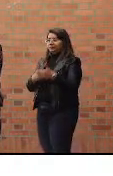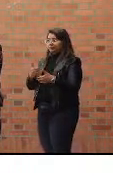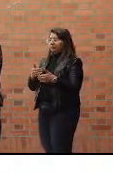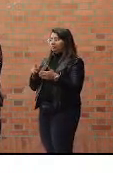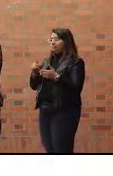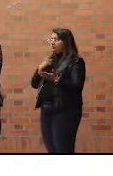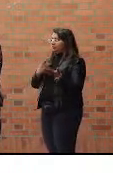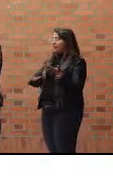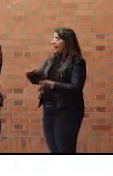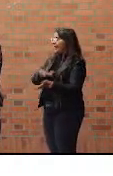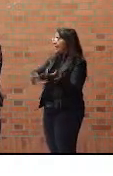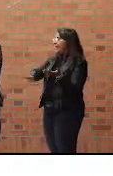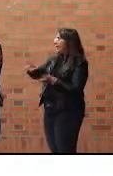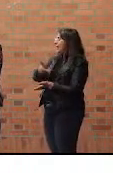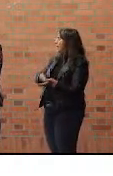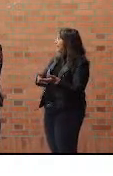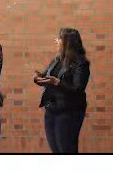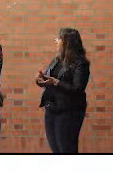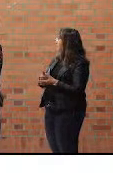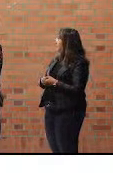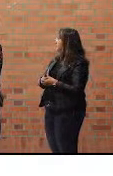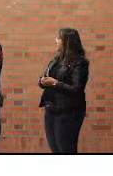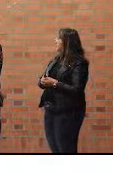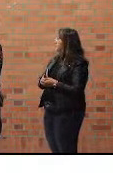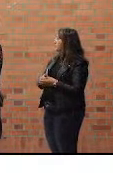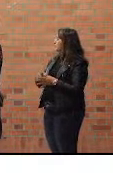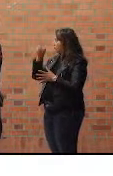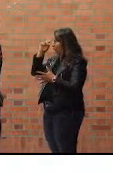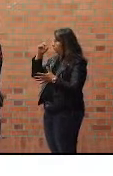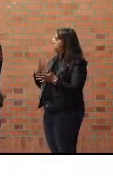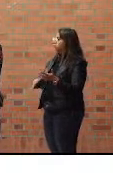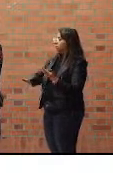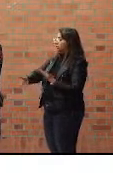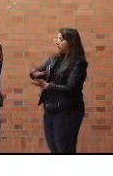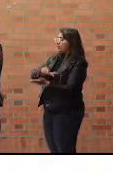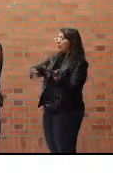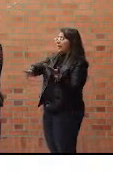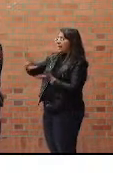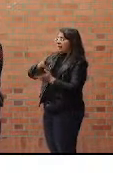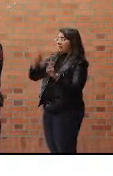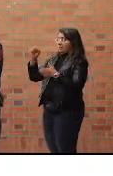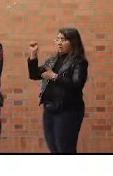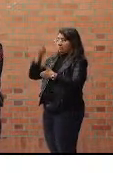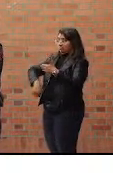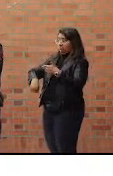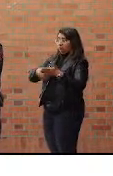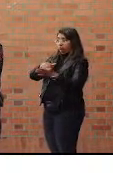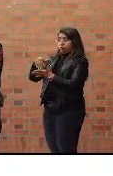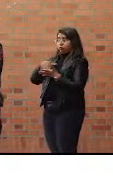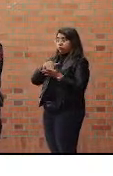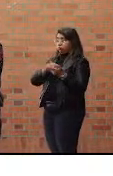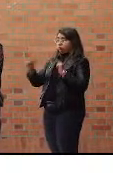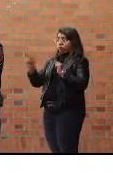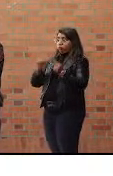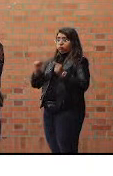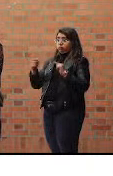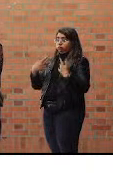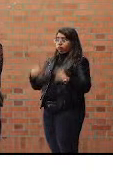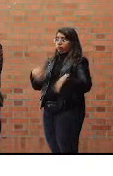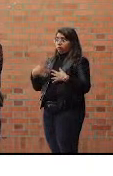conversación es una conversación difícil la del aborto es una conquista siempre